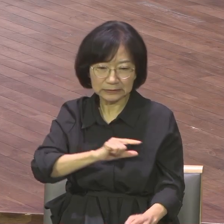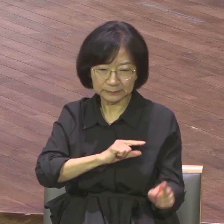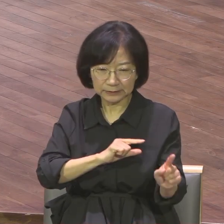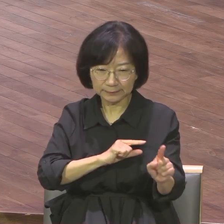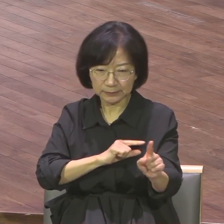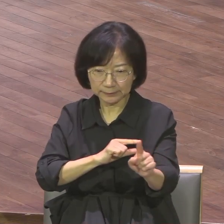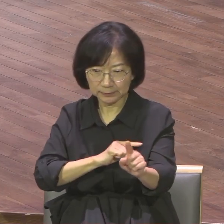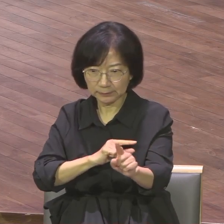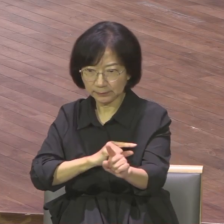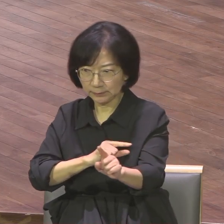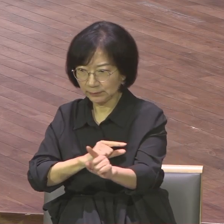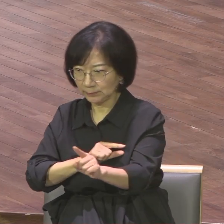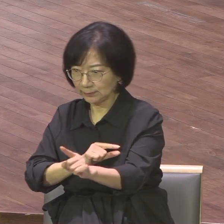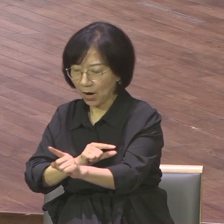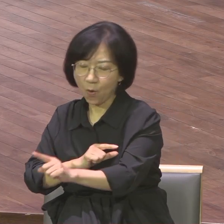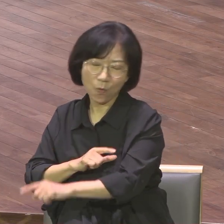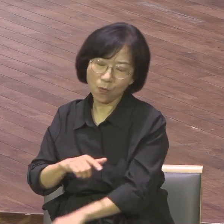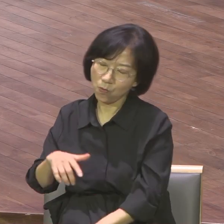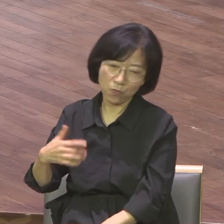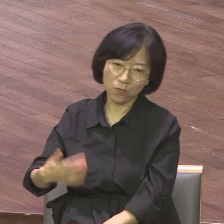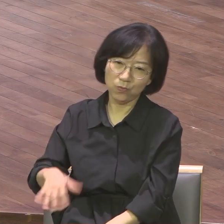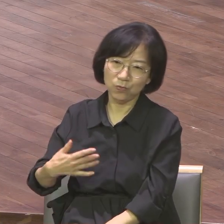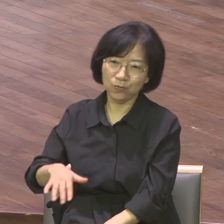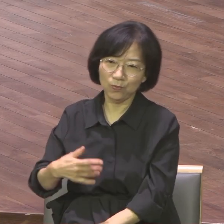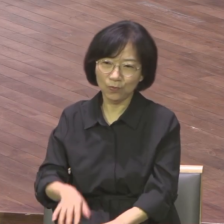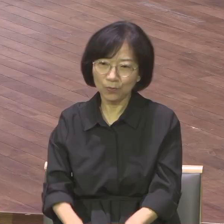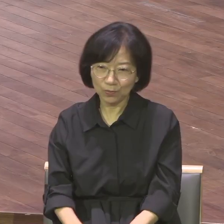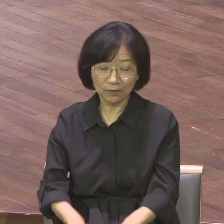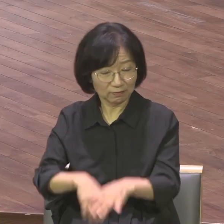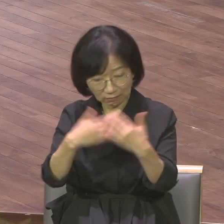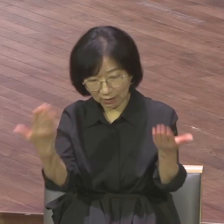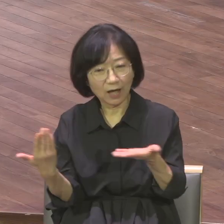이름을 다 지게 했잖아. 네 거니까 네가 해.